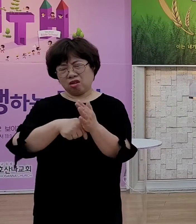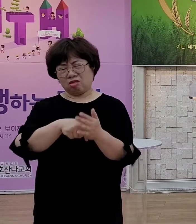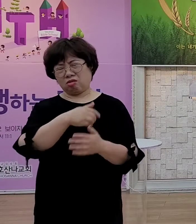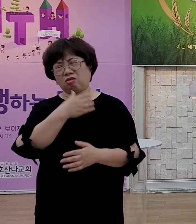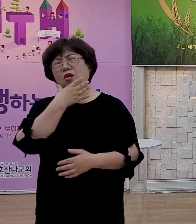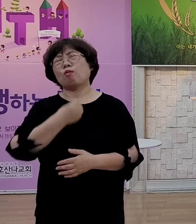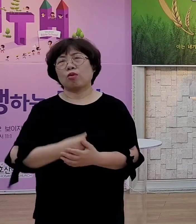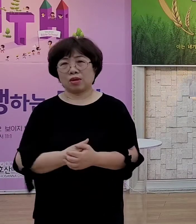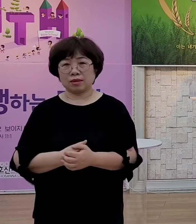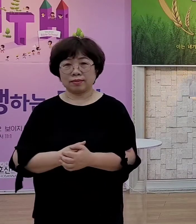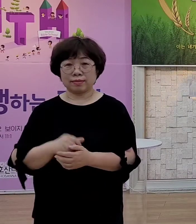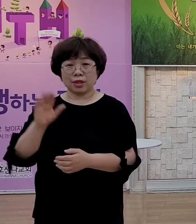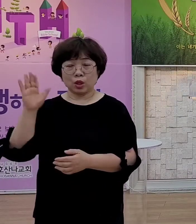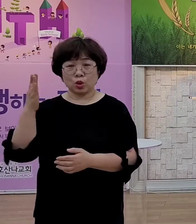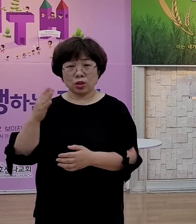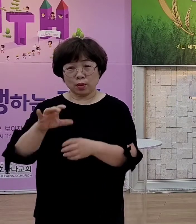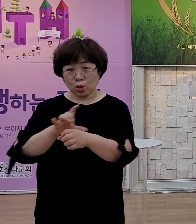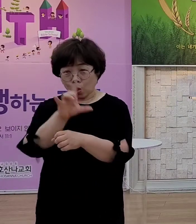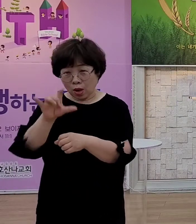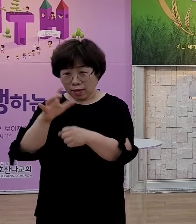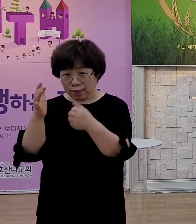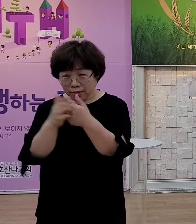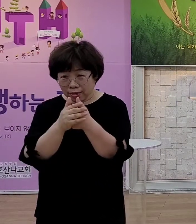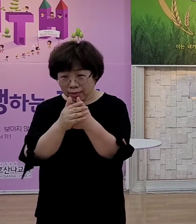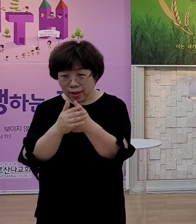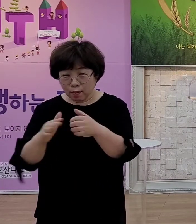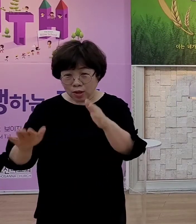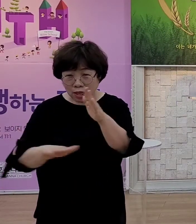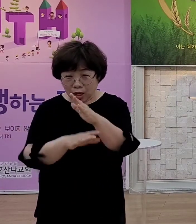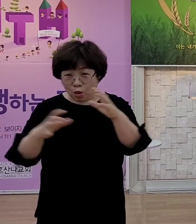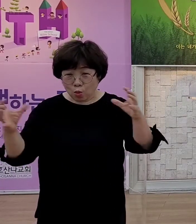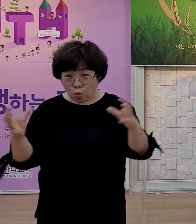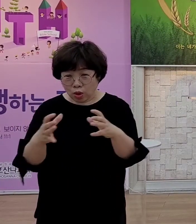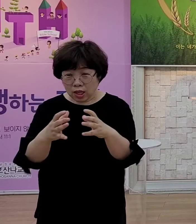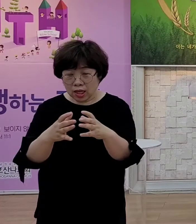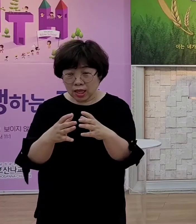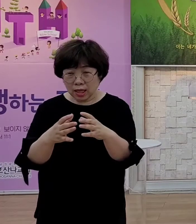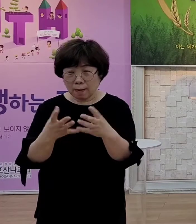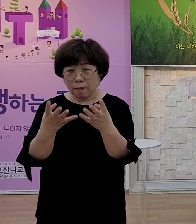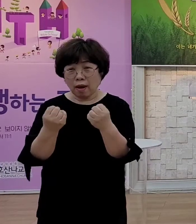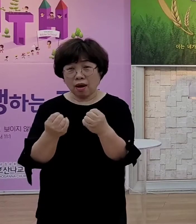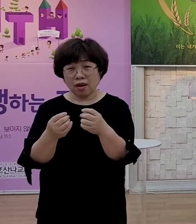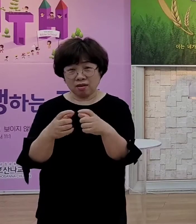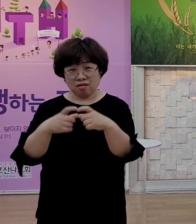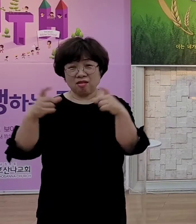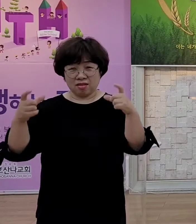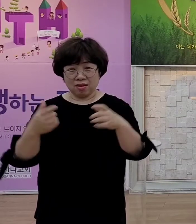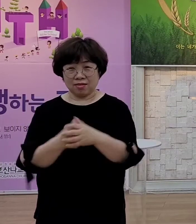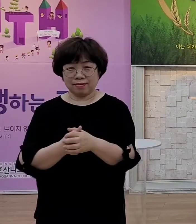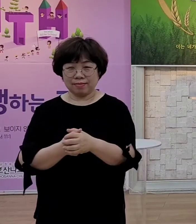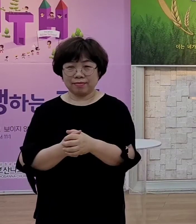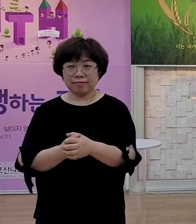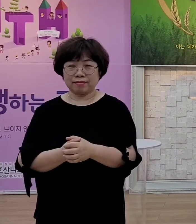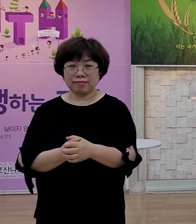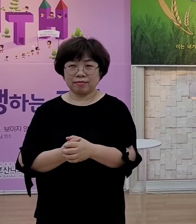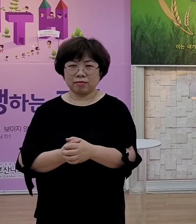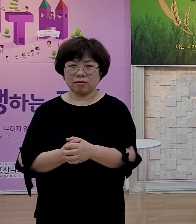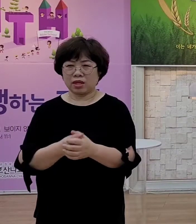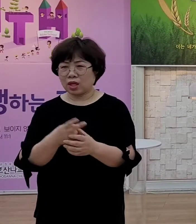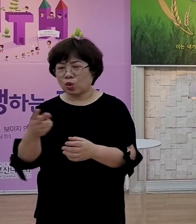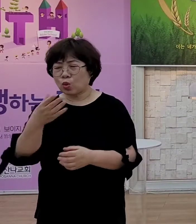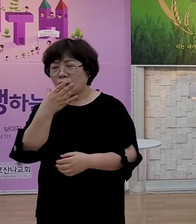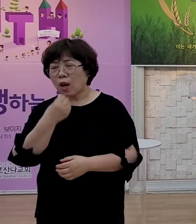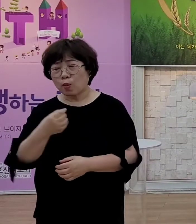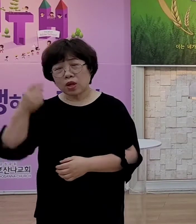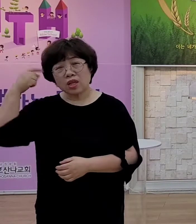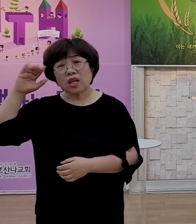여러분, 요즘 같은 시대에 이제 코로나가 돼가지고 가족이 좀 모이는 일들이 좀 많아졌지 않습니까? 가족끼리. 이게 행복이라는 걸